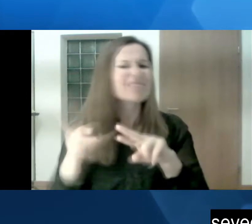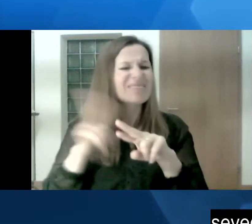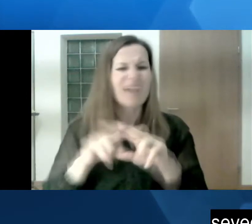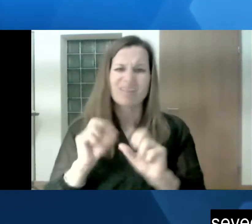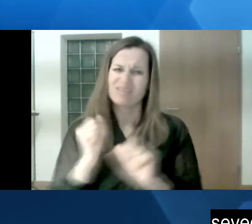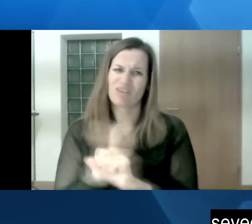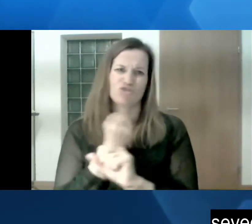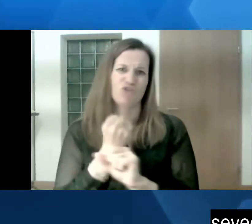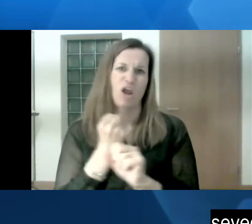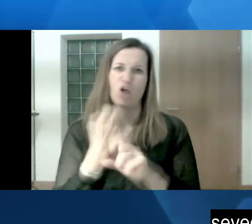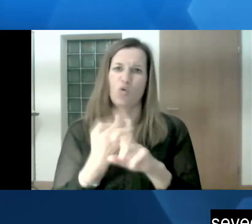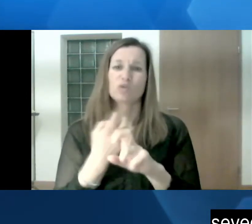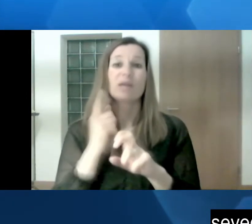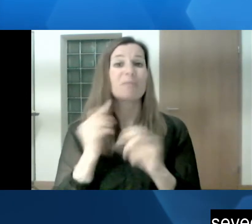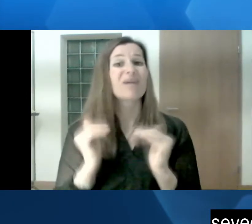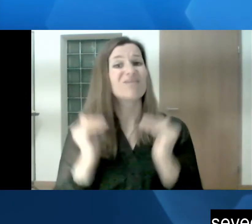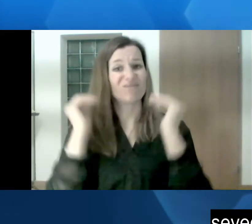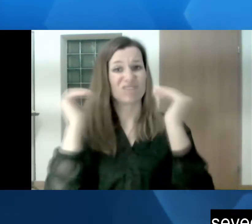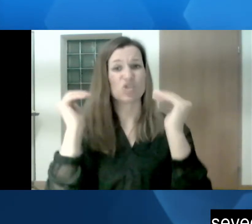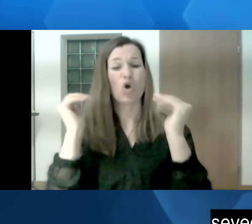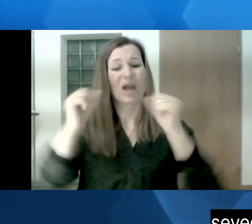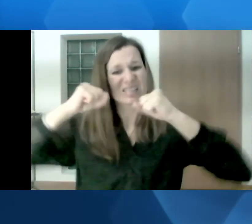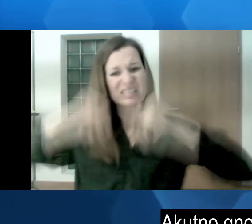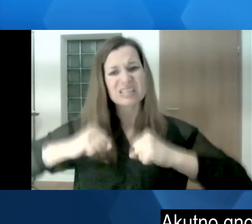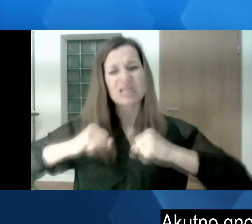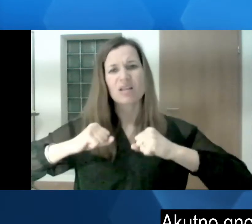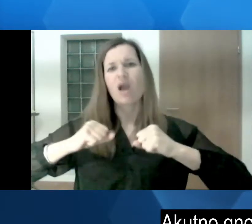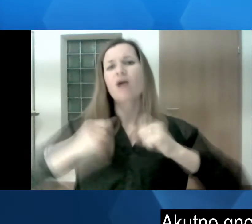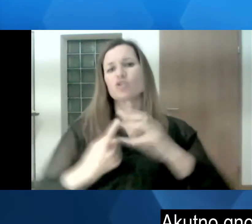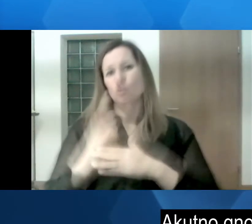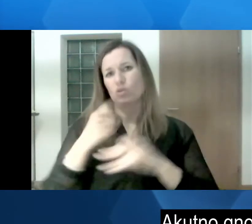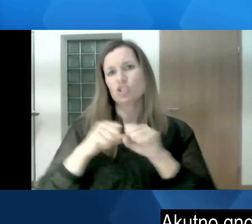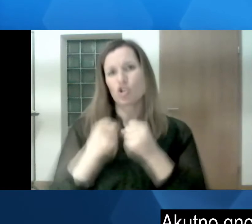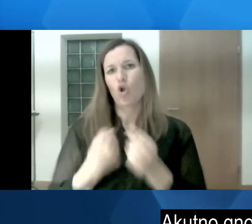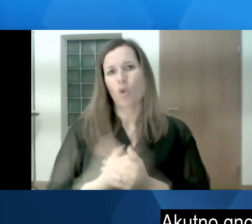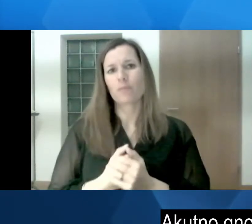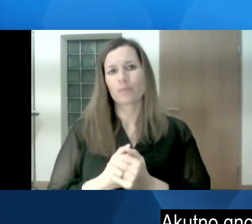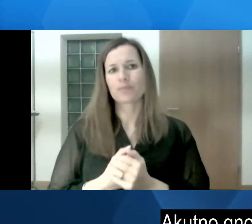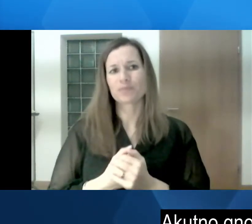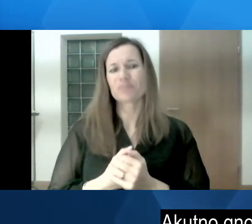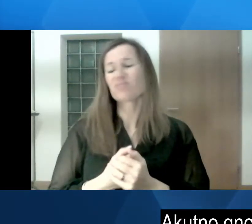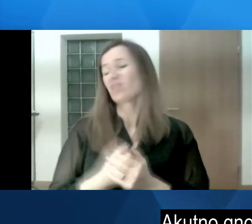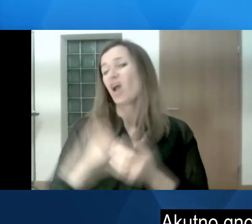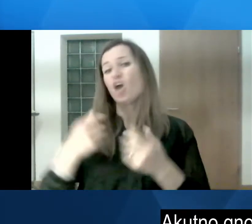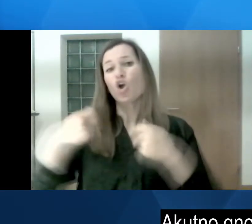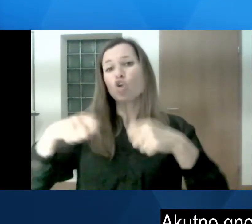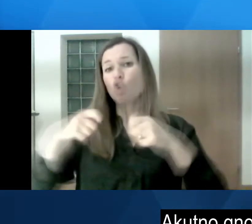sili hitrosti pride do njenega zloma. Akutno gnojno vnetje srednjega ušesa,